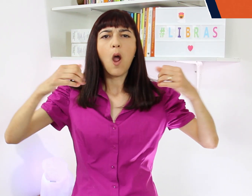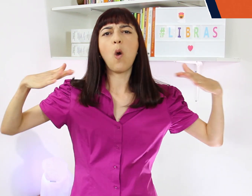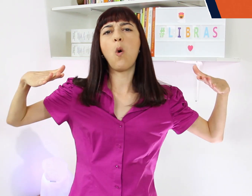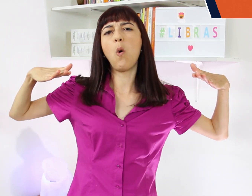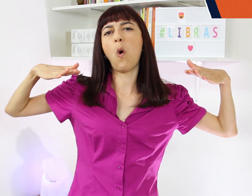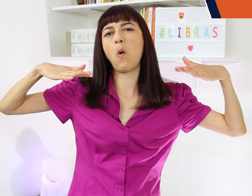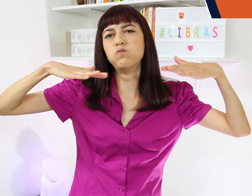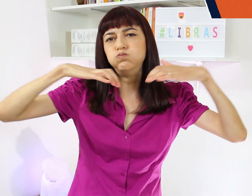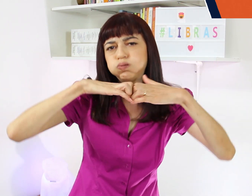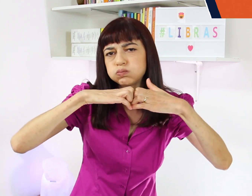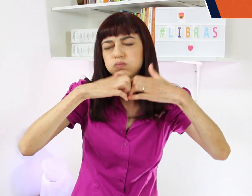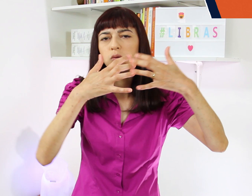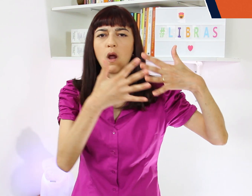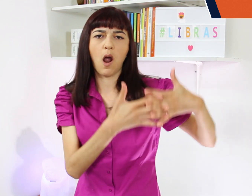também.